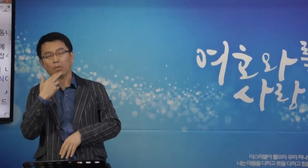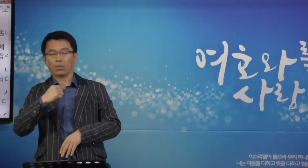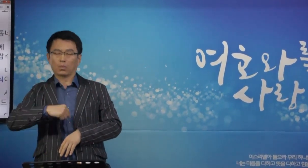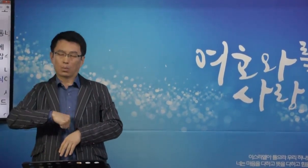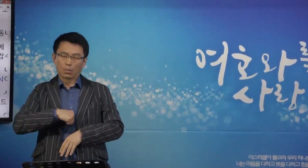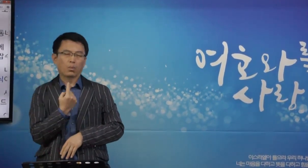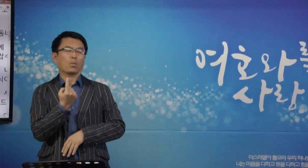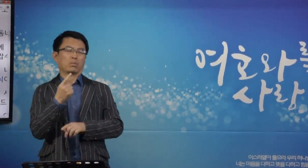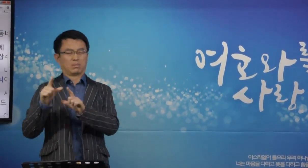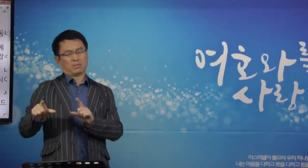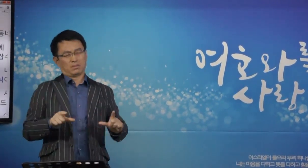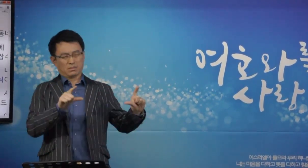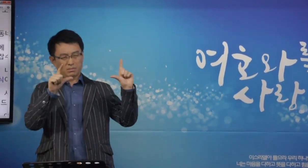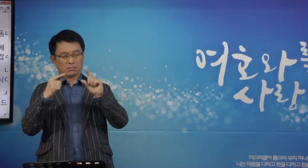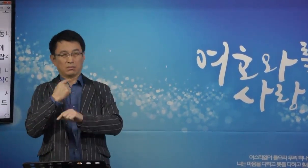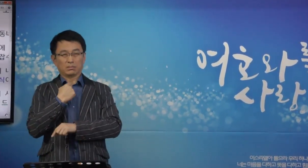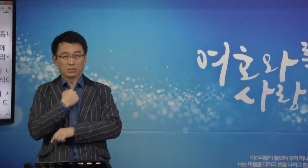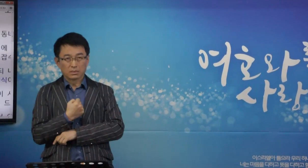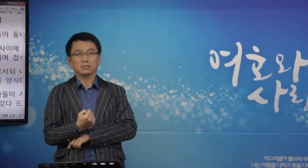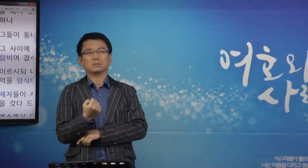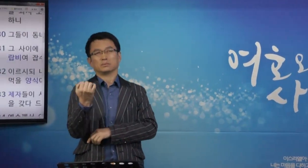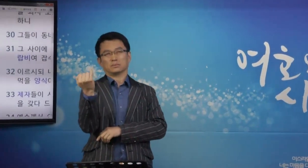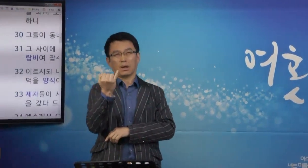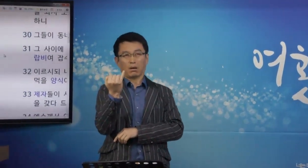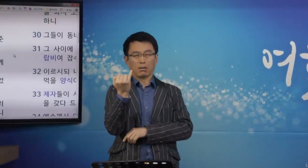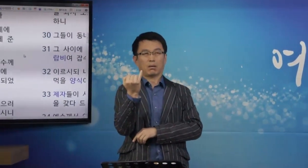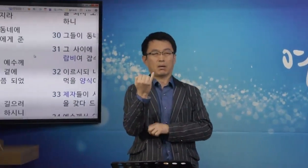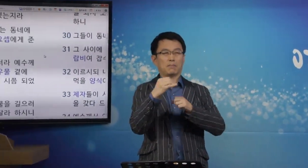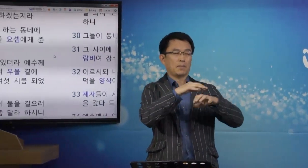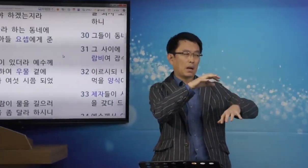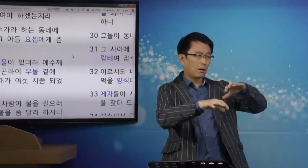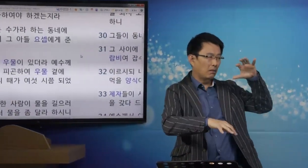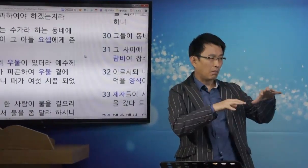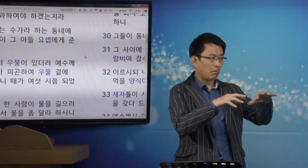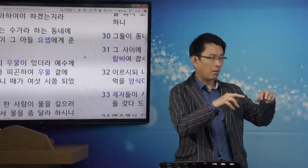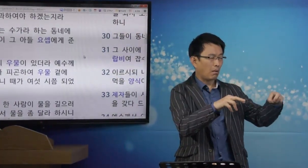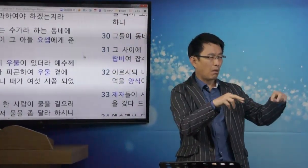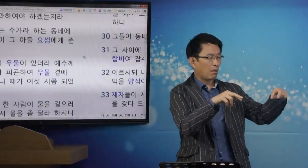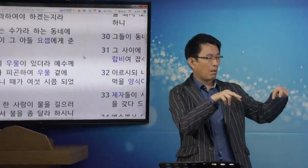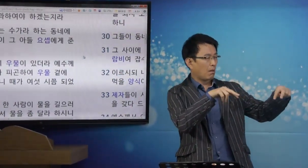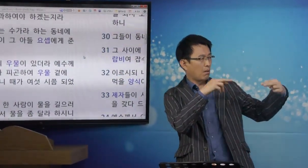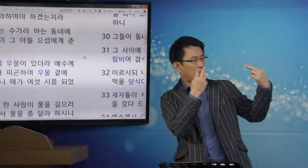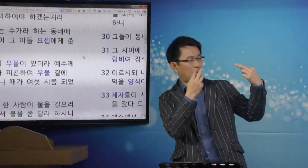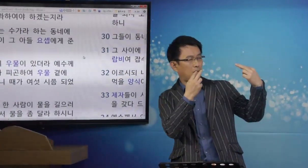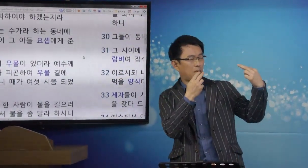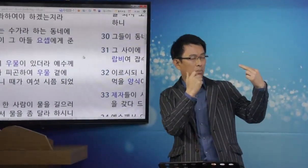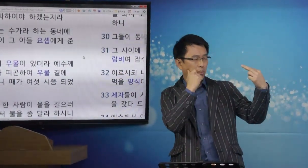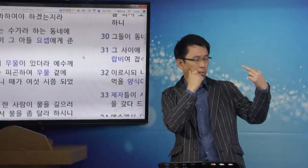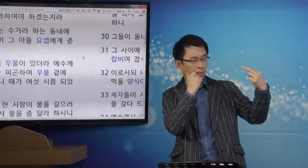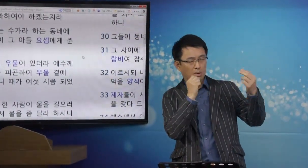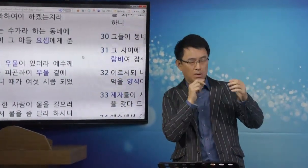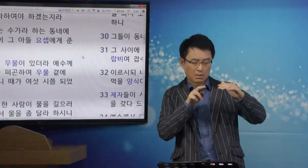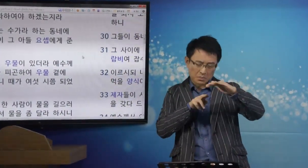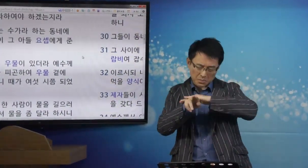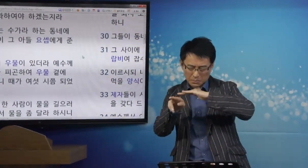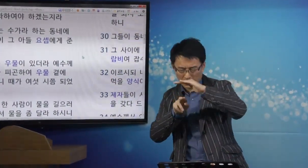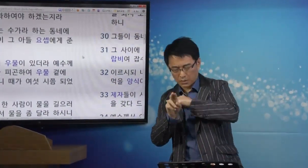희망 없고 홀로 외로움 가운데 살아가는 이 여인이 마을에 사람들의 그 시선을